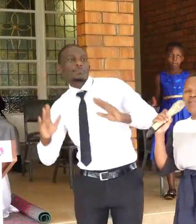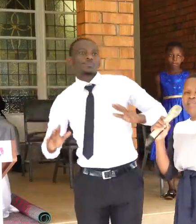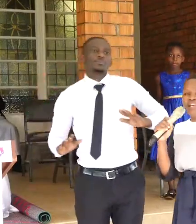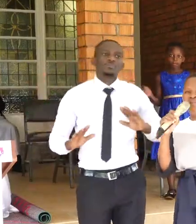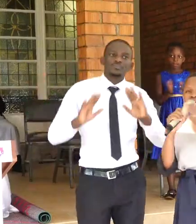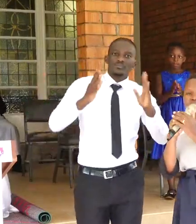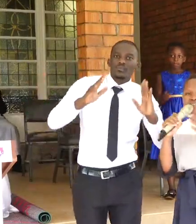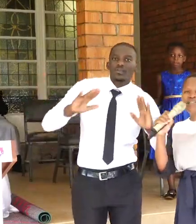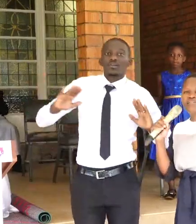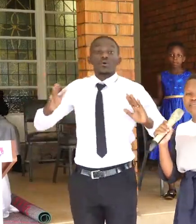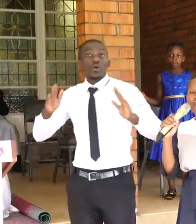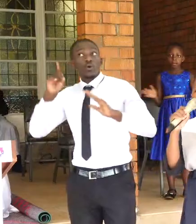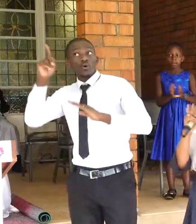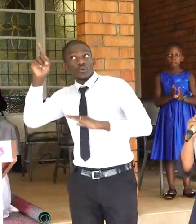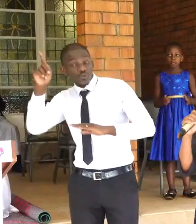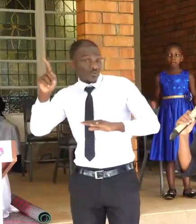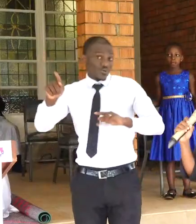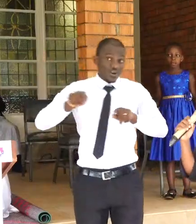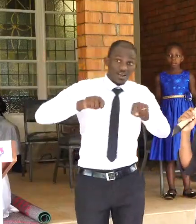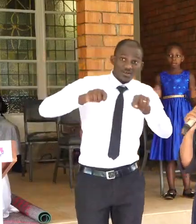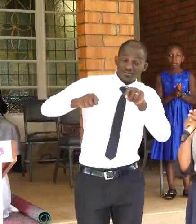emirembe n'emirembe.